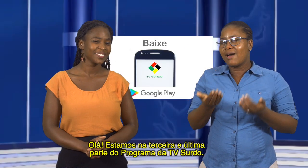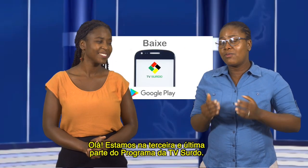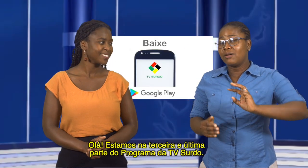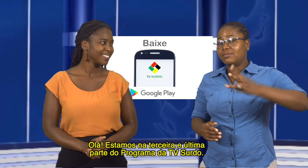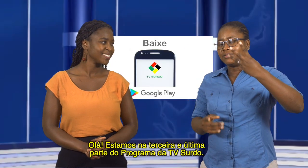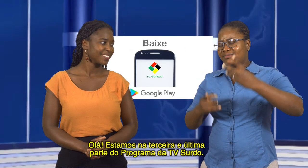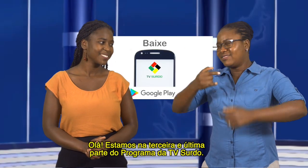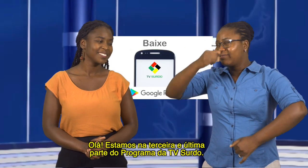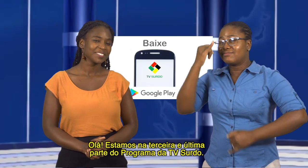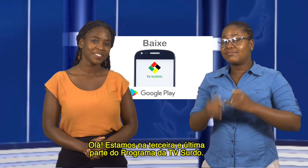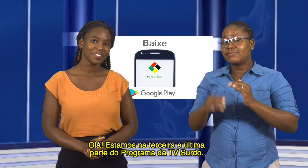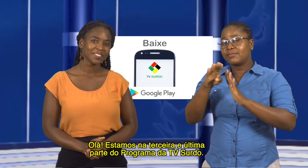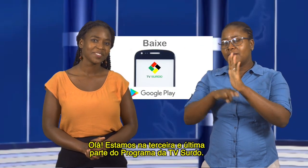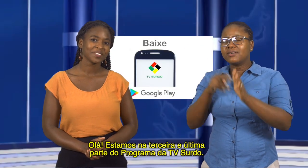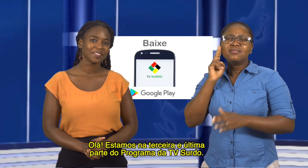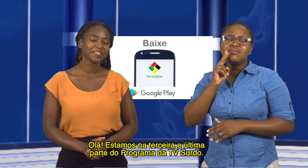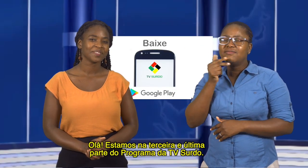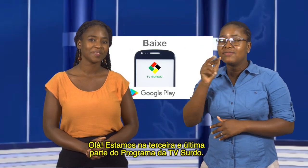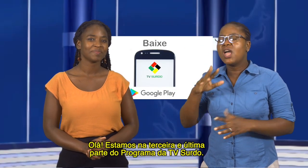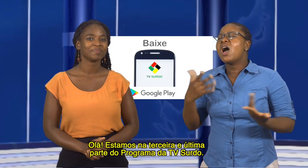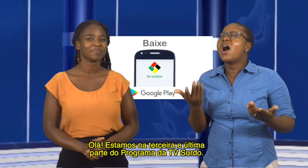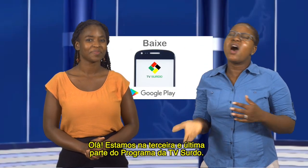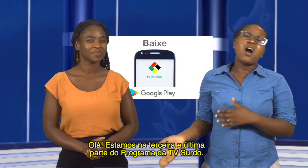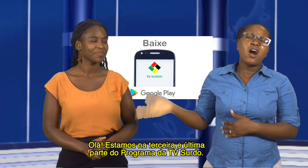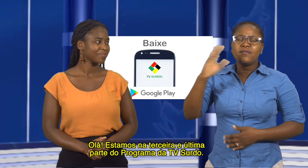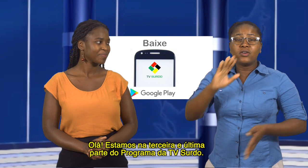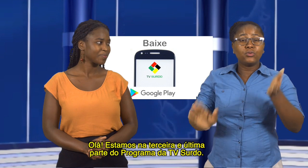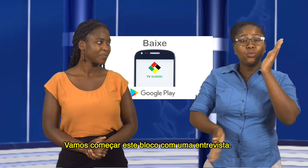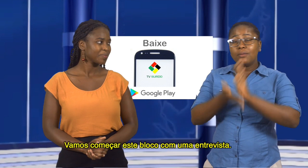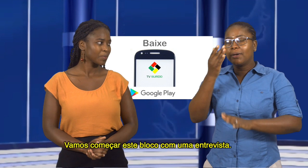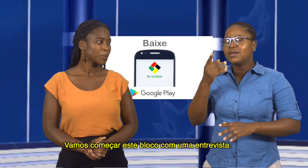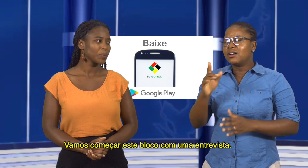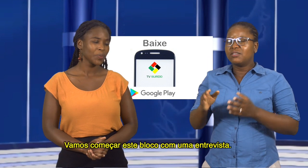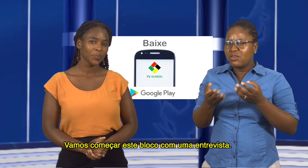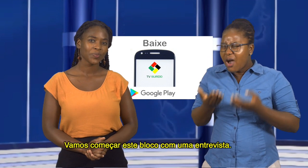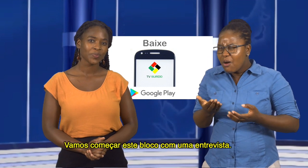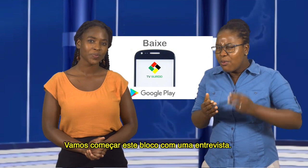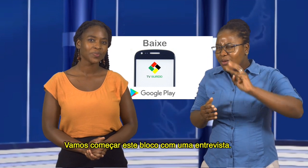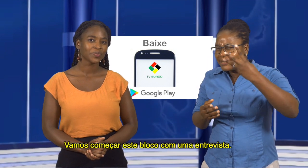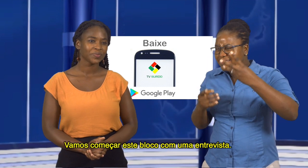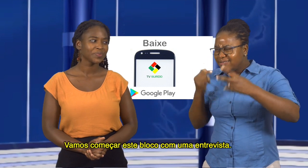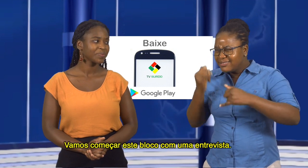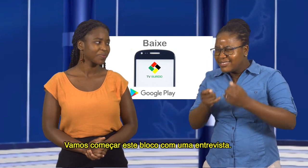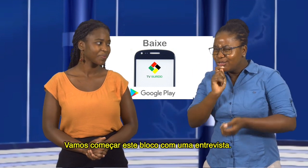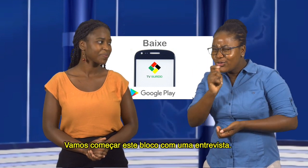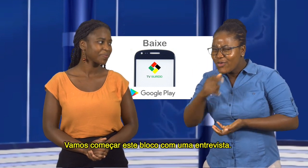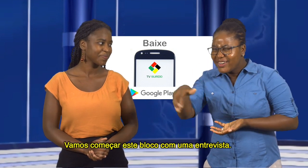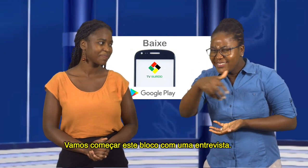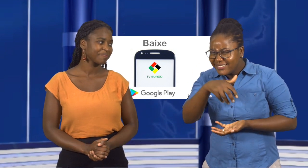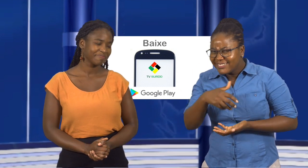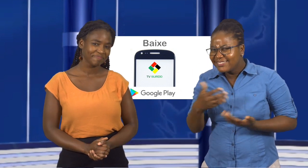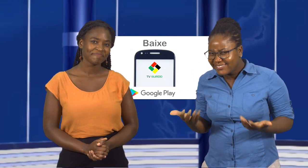Olá, estamos na terceira e última parte do programa da TV Surdo. Vamos começar este bloco com